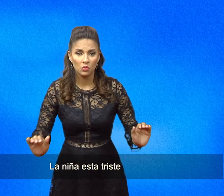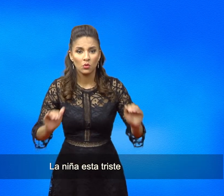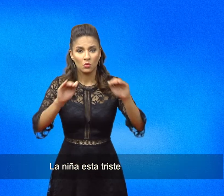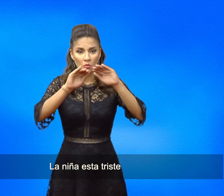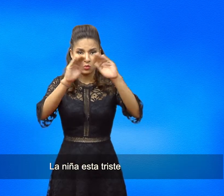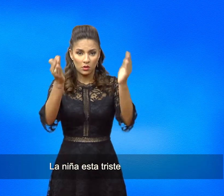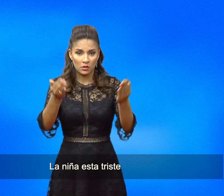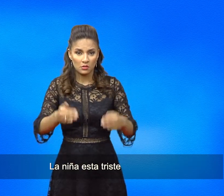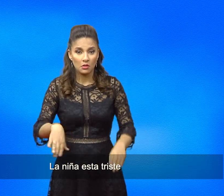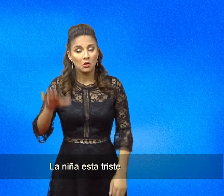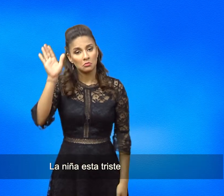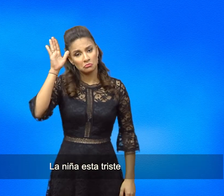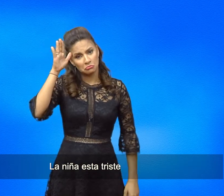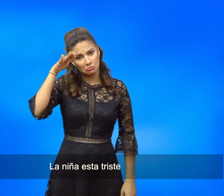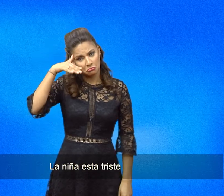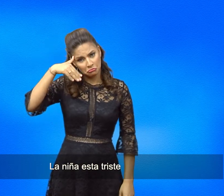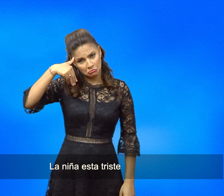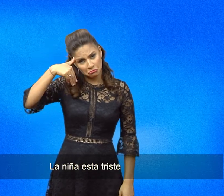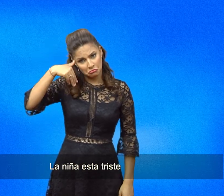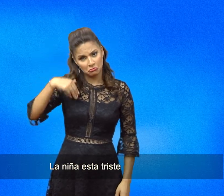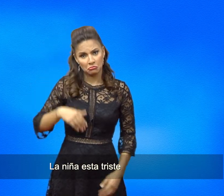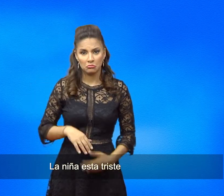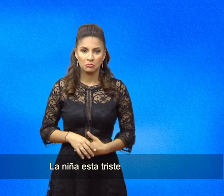la niña está triste